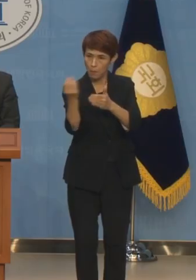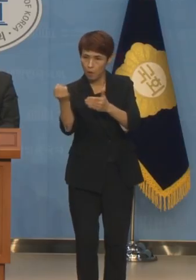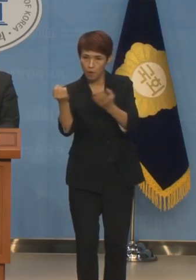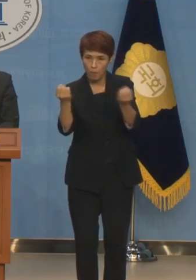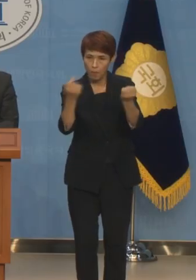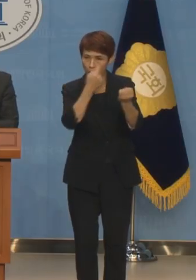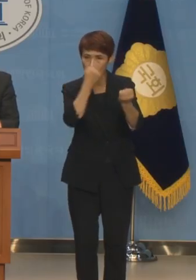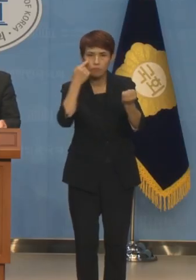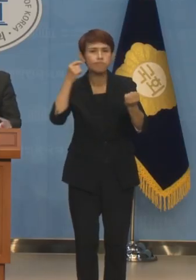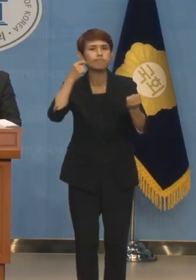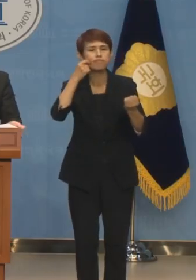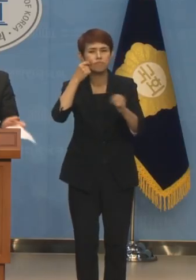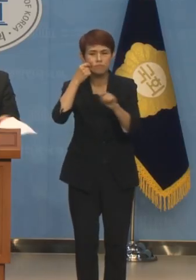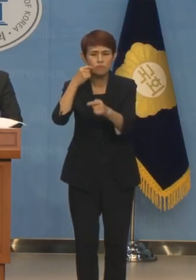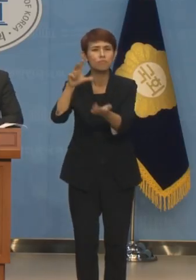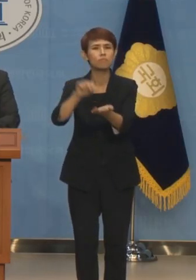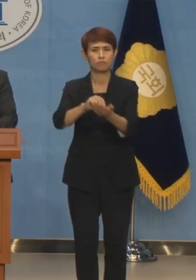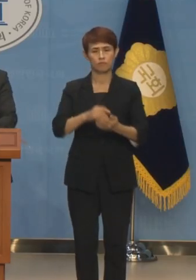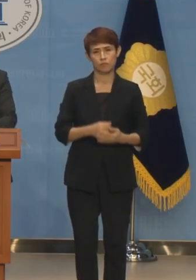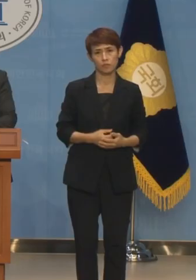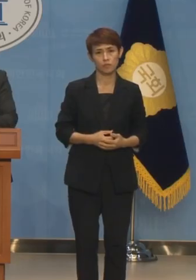문제가 발생합니다.